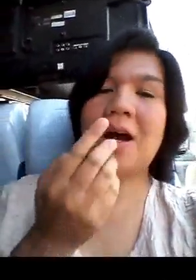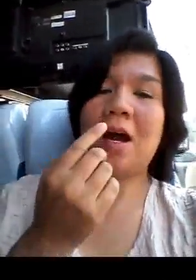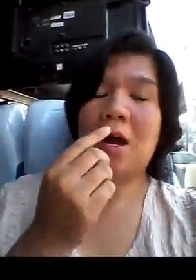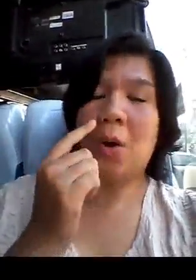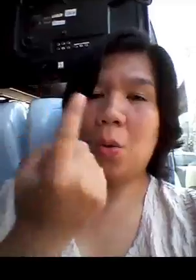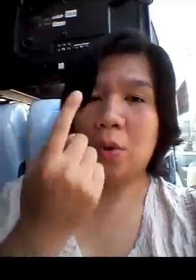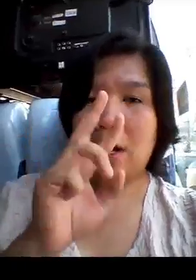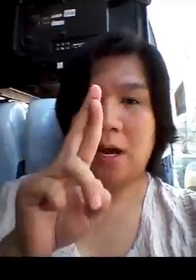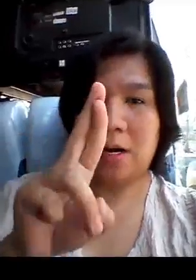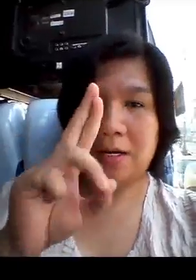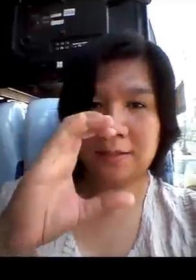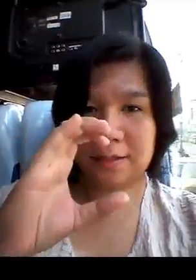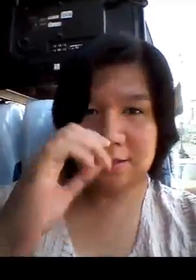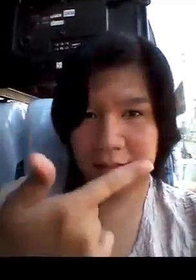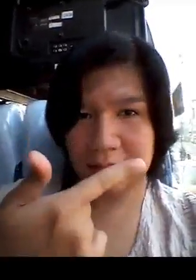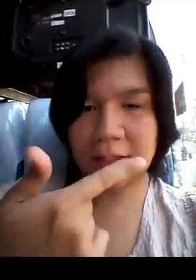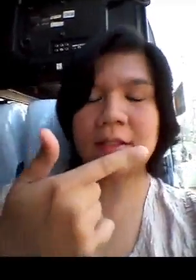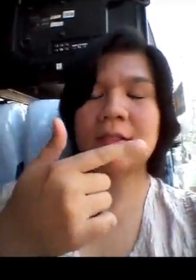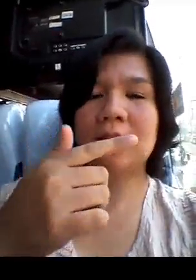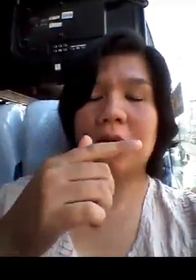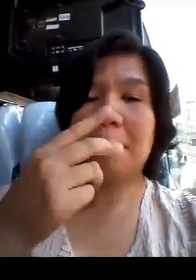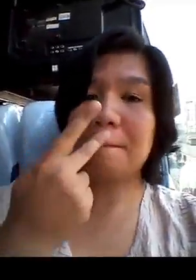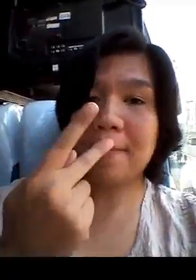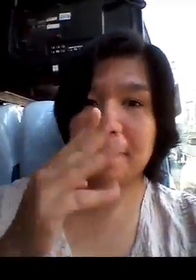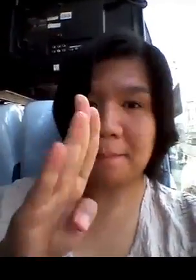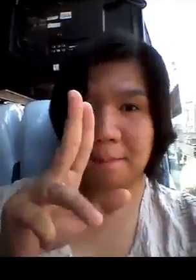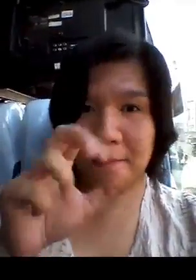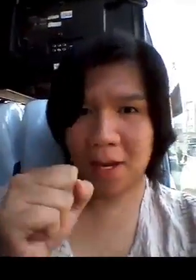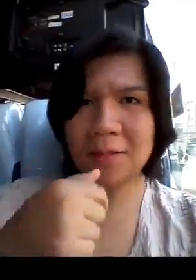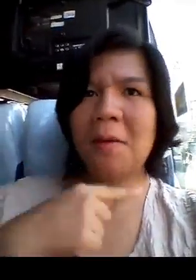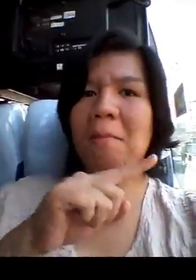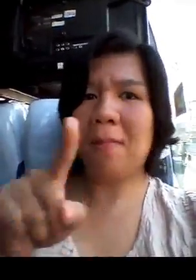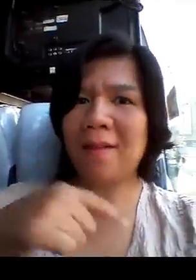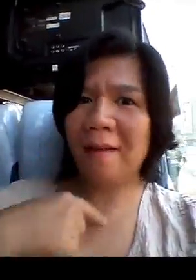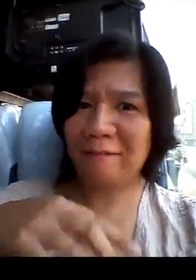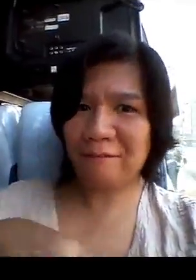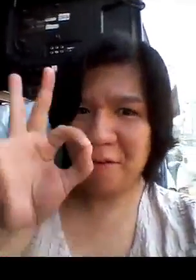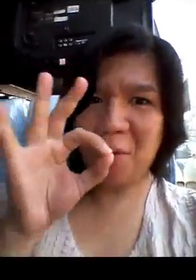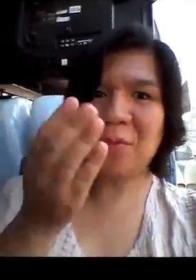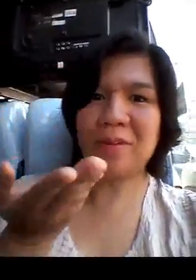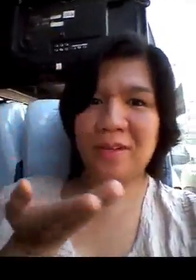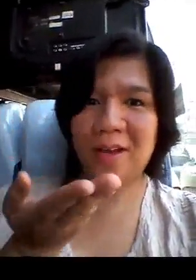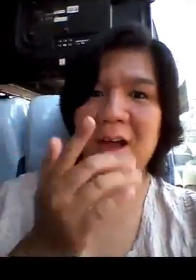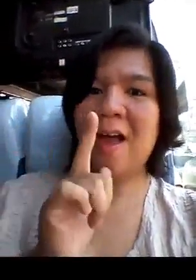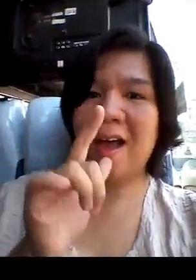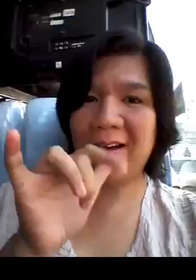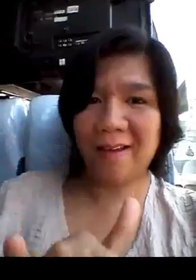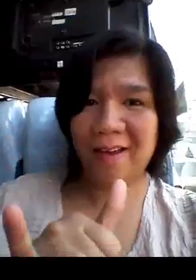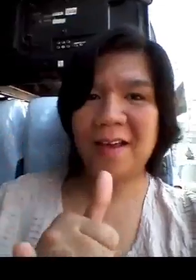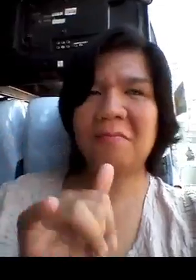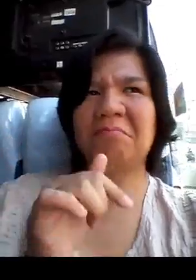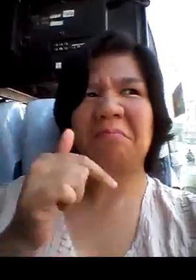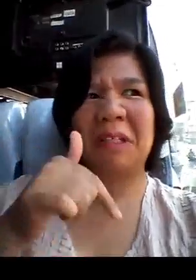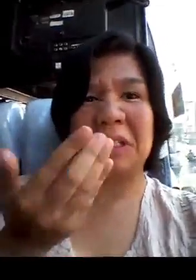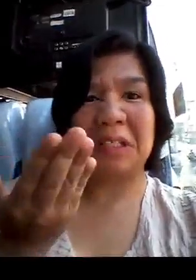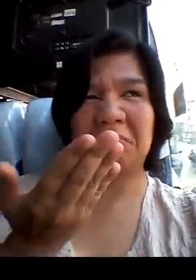ng kauna-unahang pink bus sa ating bansa. Inaasahan po namin na sa pag-uumpisa ng